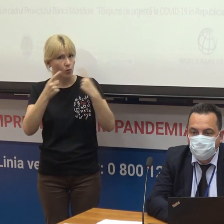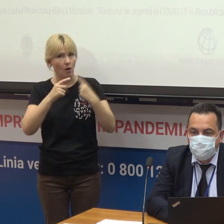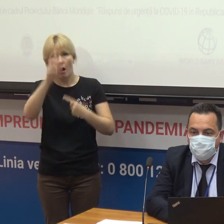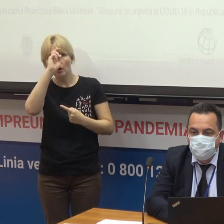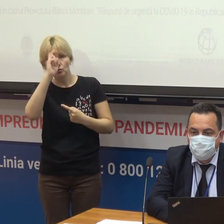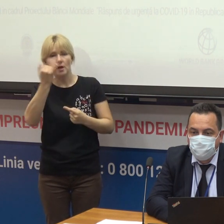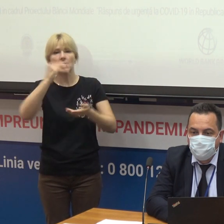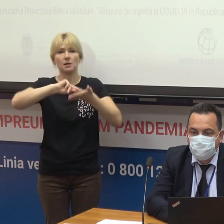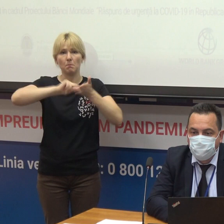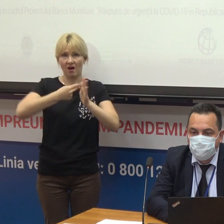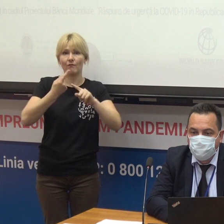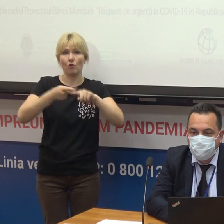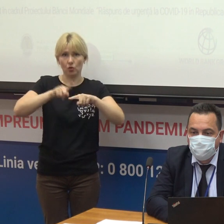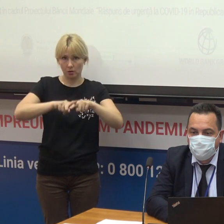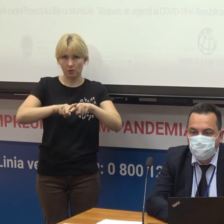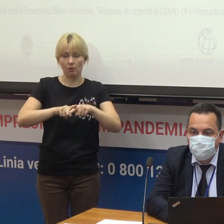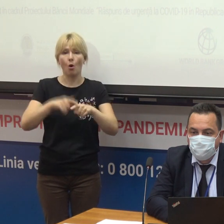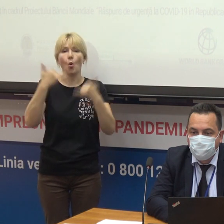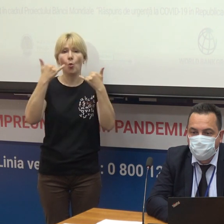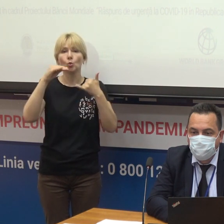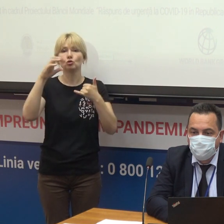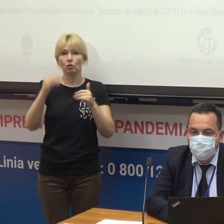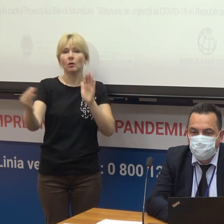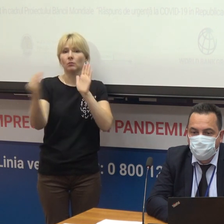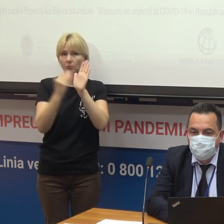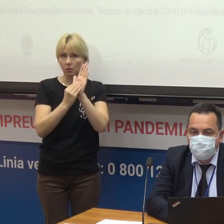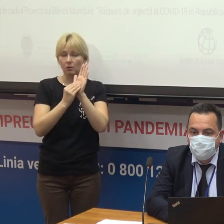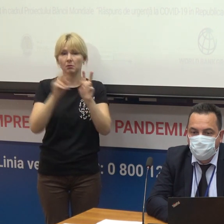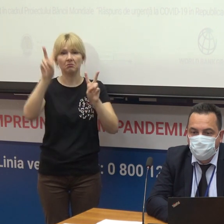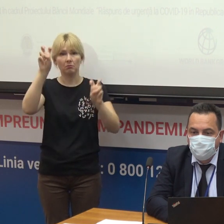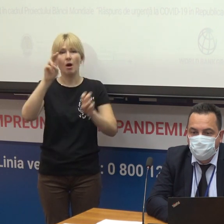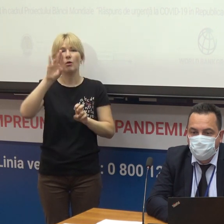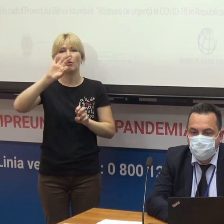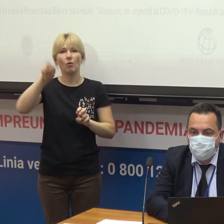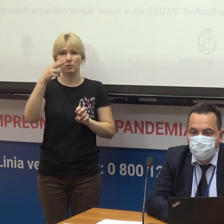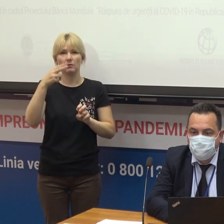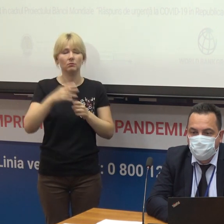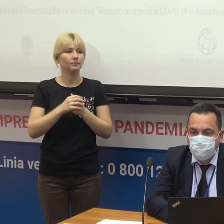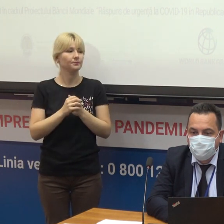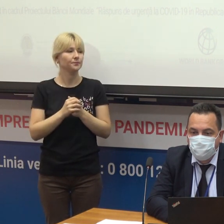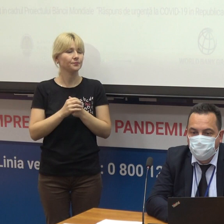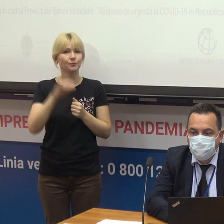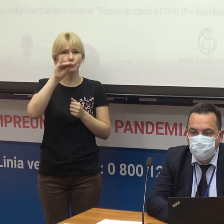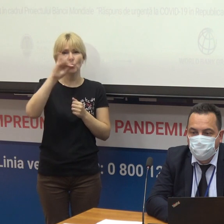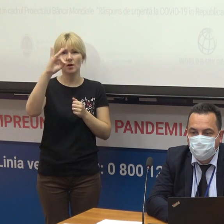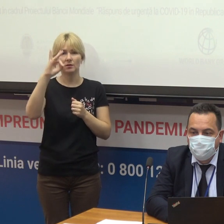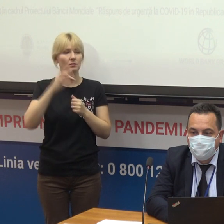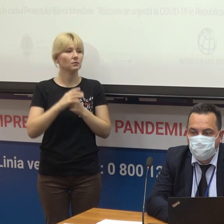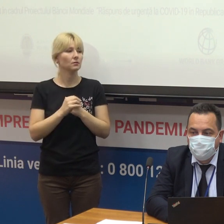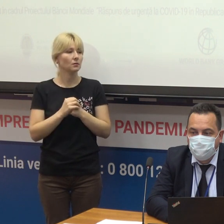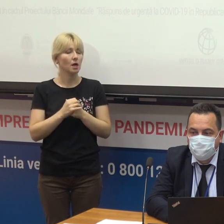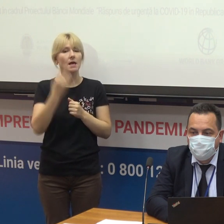acestea. Certificatul de vaccinare deja conține două identificatoare de tip QR cod și